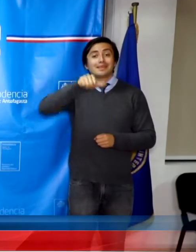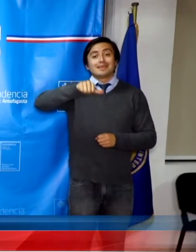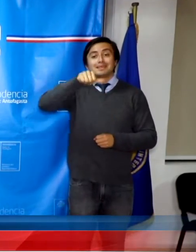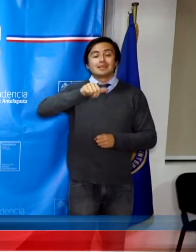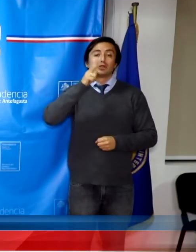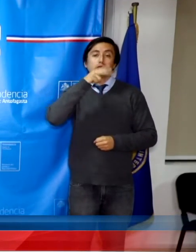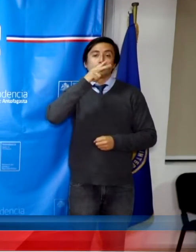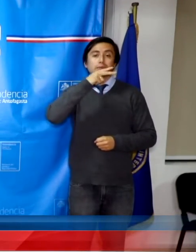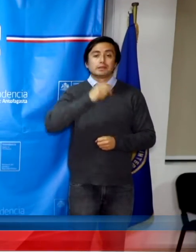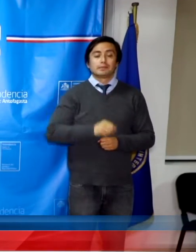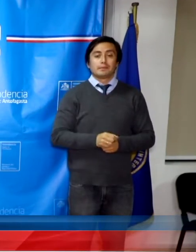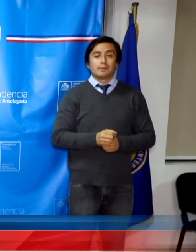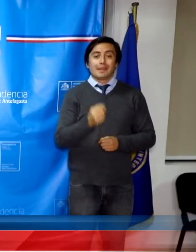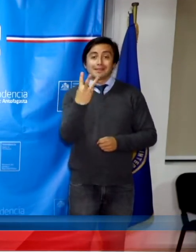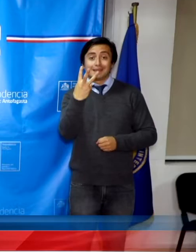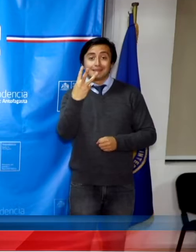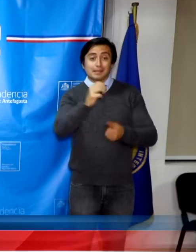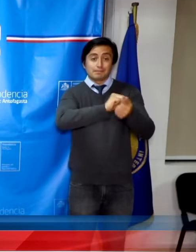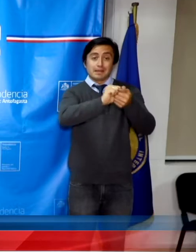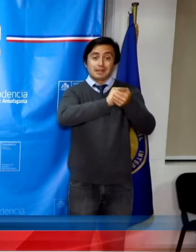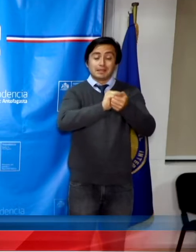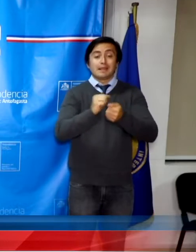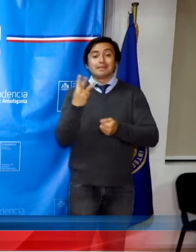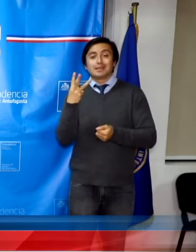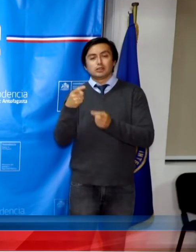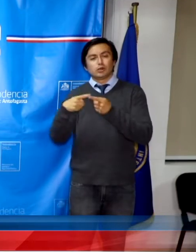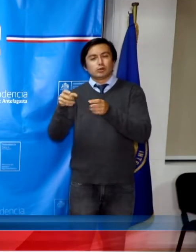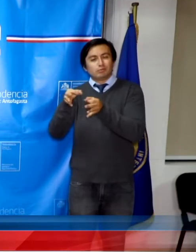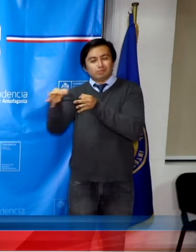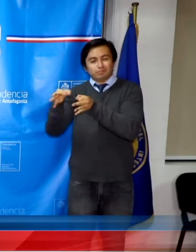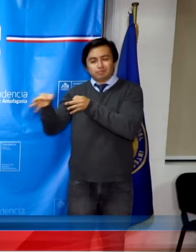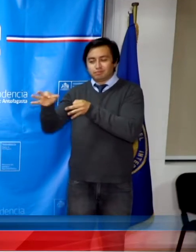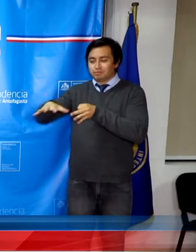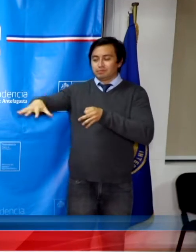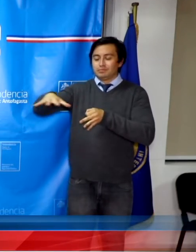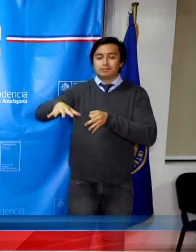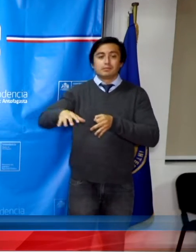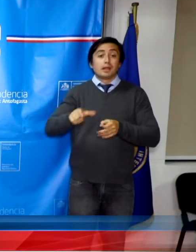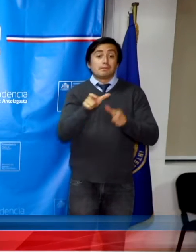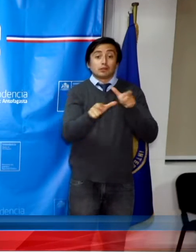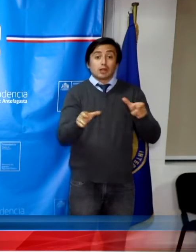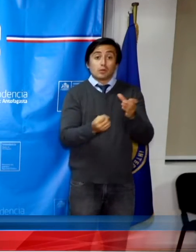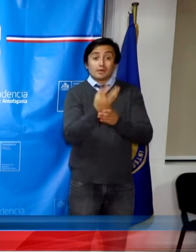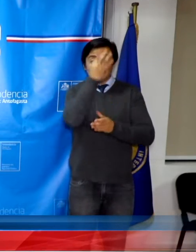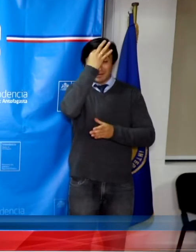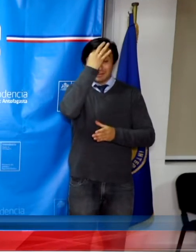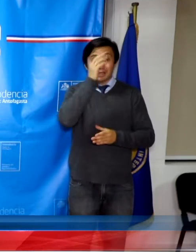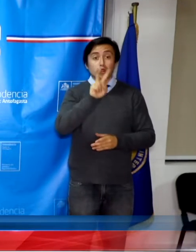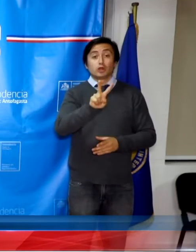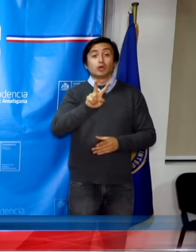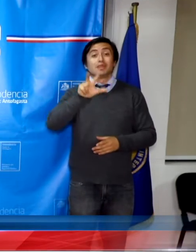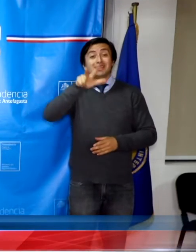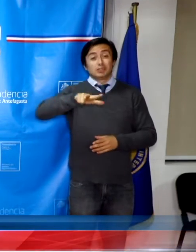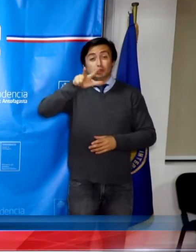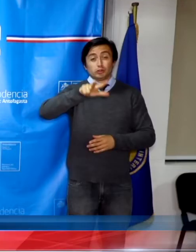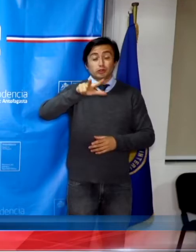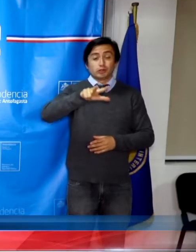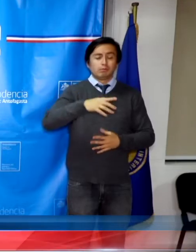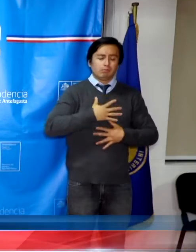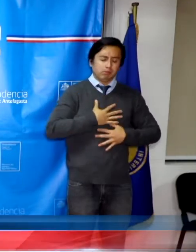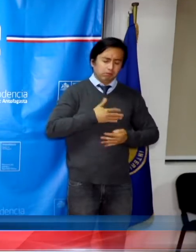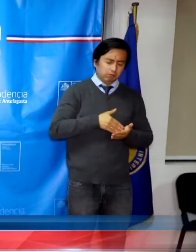en Tocopilla, 3 en María Elena y 3 de otras regiones. Del total de nuevos casos, 218 son casos con